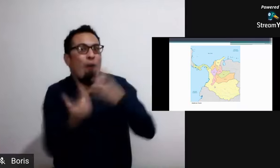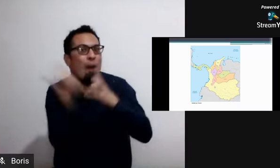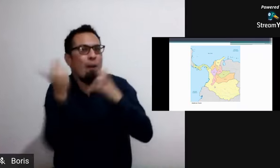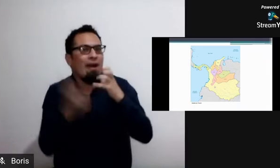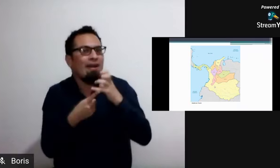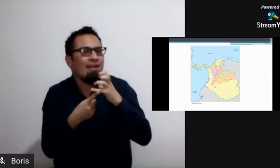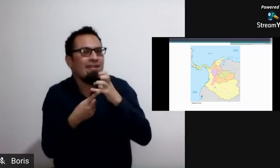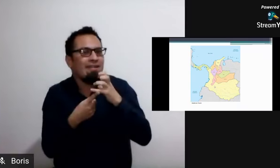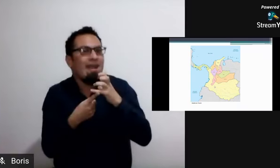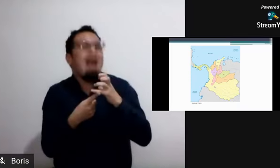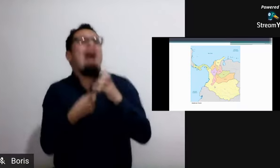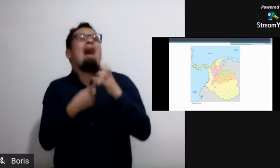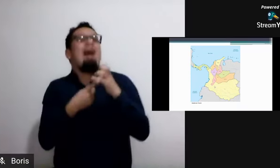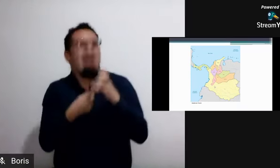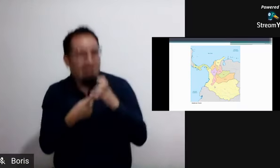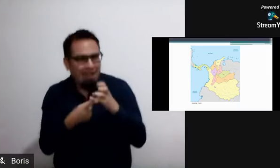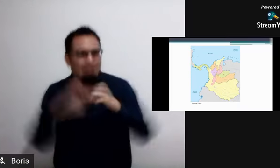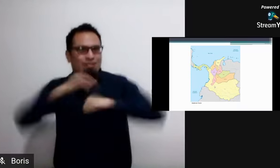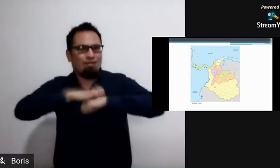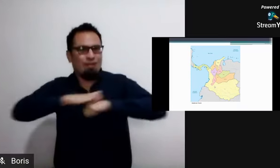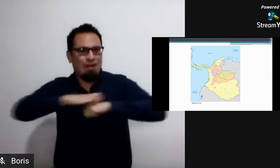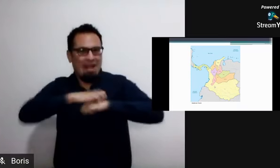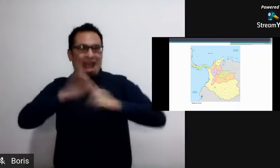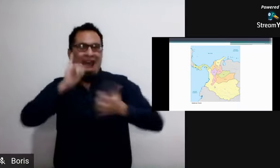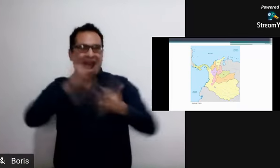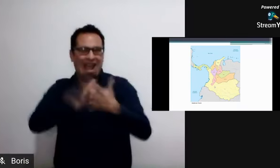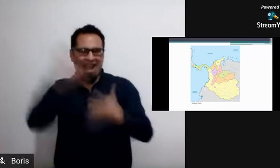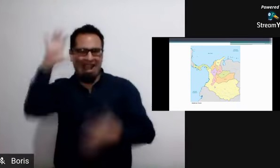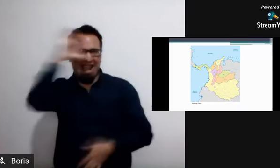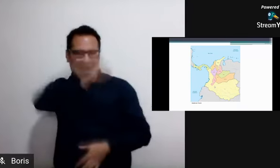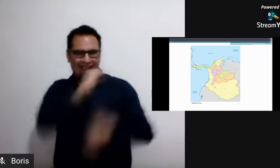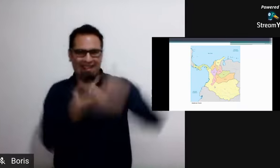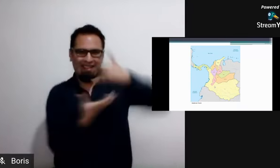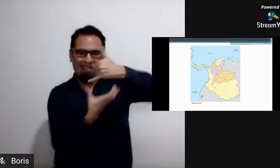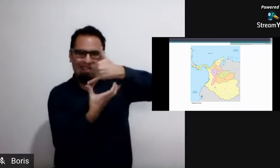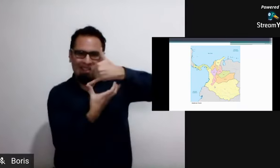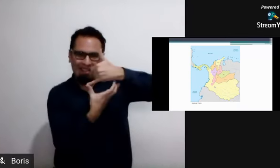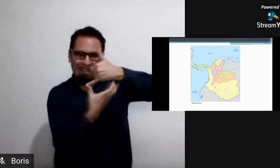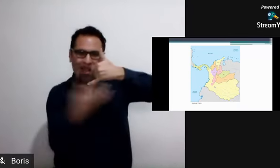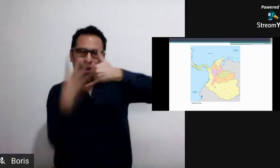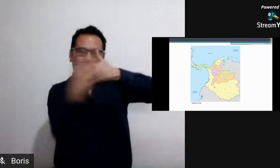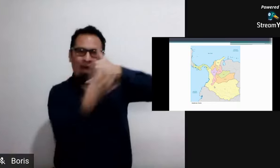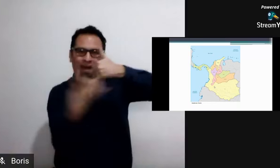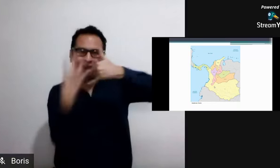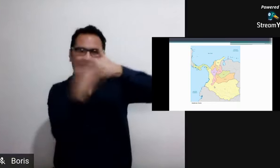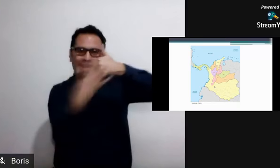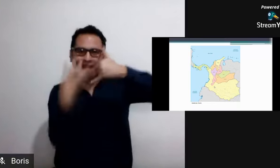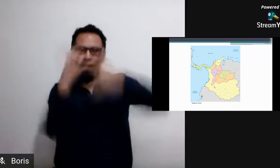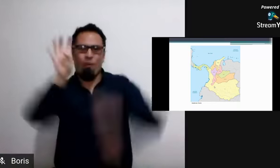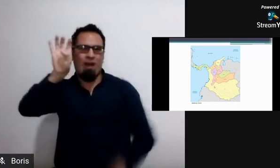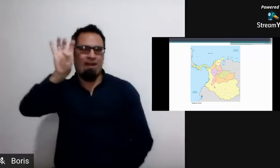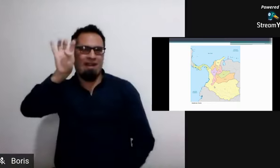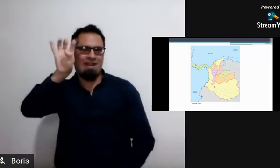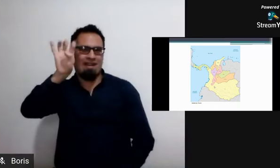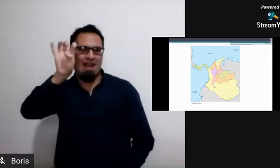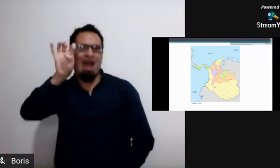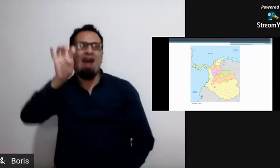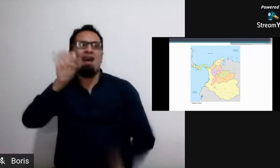Cauca y Tolima como nuevo territorio, como nuevo estado federado. Vemos entonces que